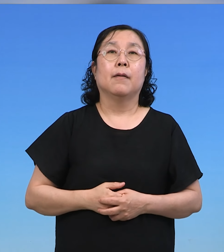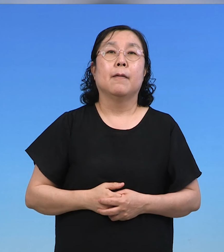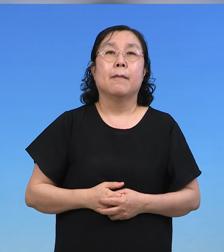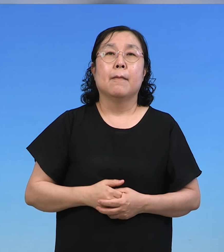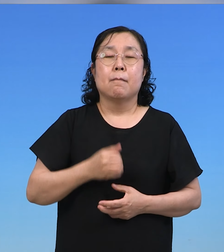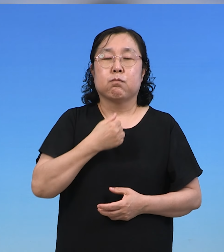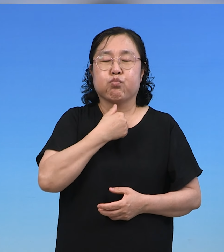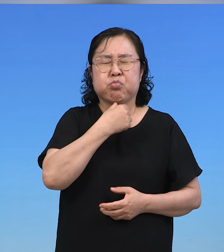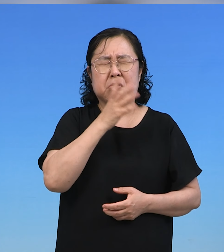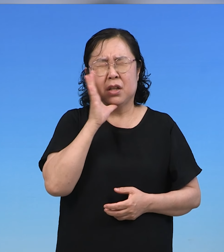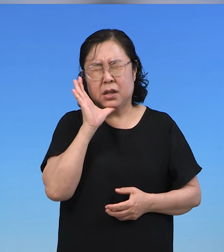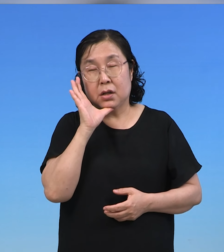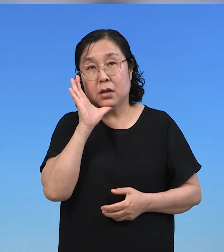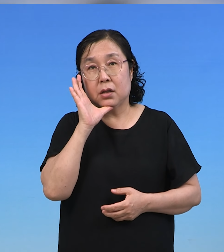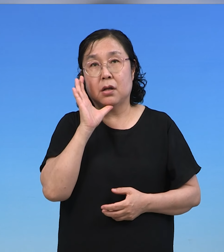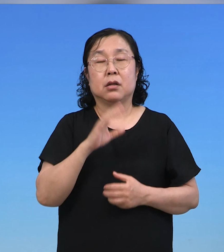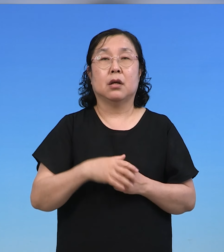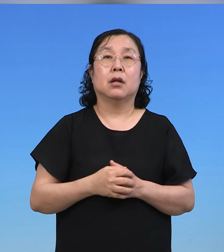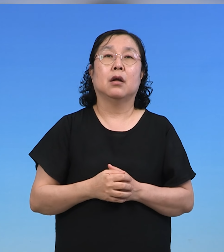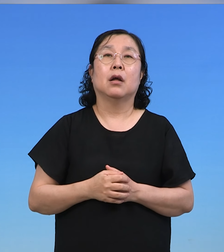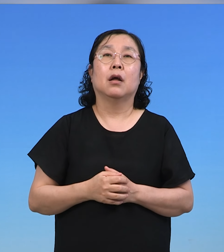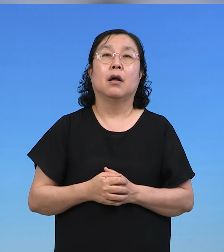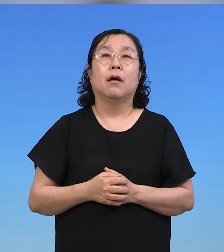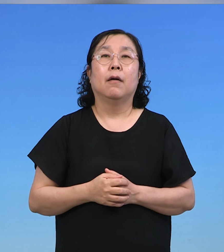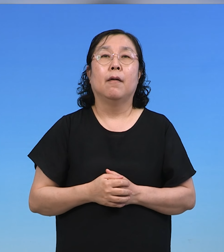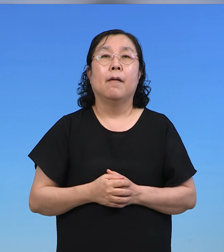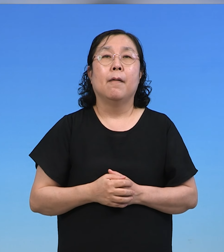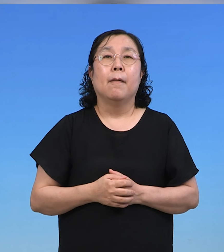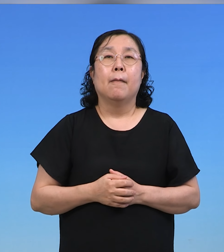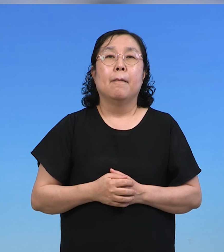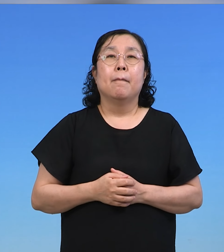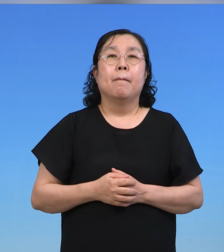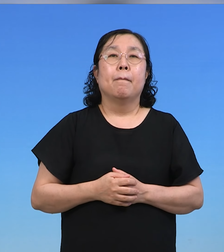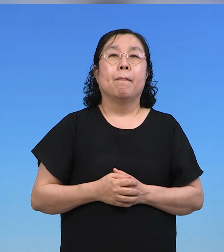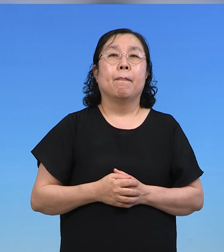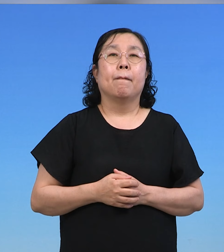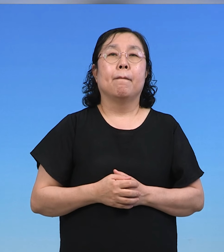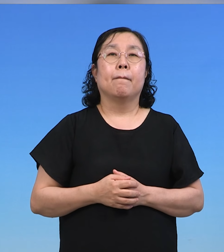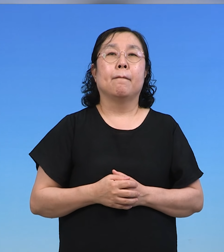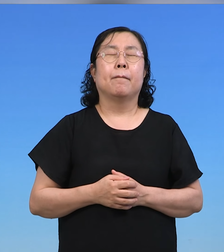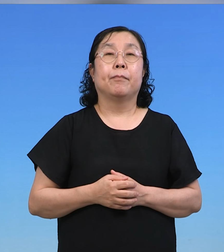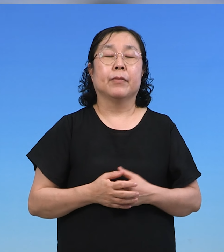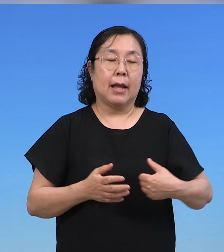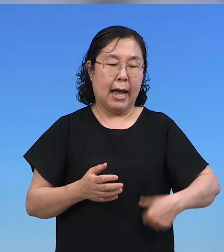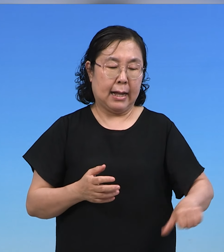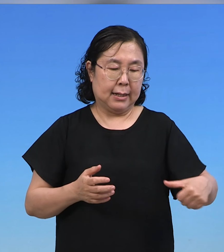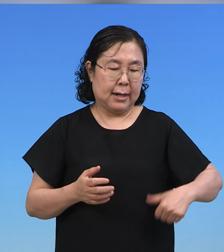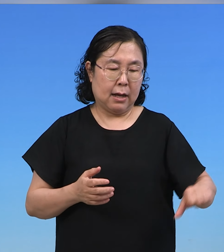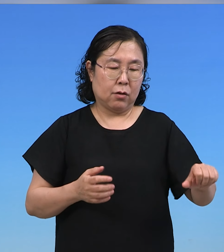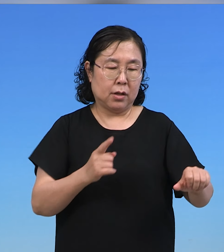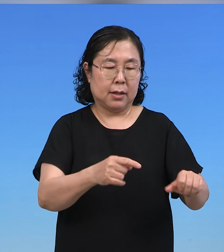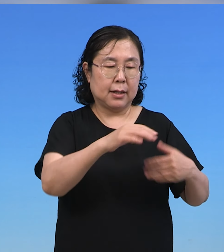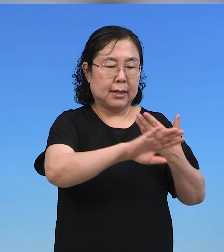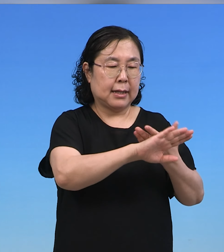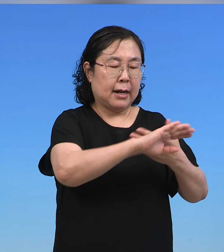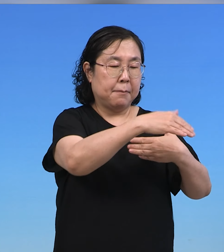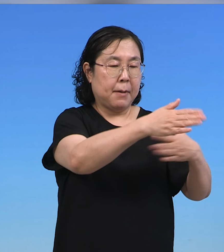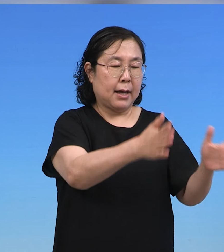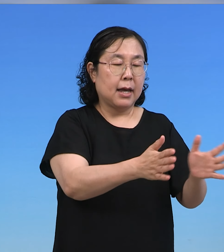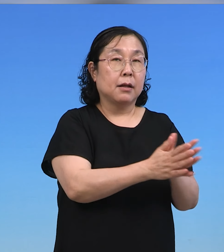이제 나이가 드는 모습으로 그렇게 이제 분장을 했는데, 이제 저쪽에서 이제 아들하고 딸하고 손자 손녀가